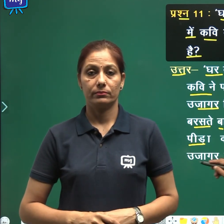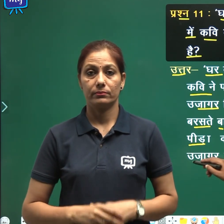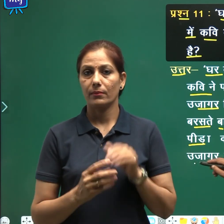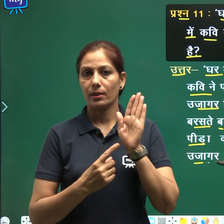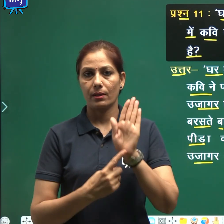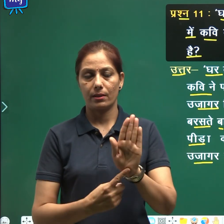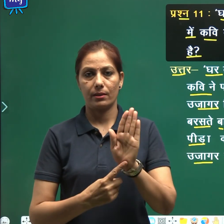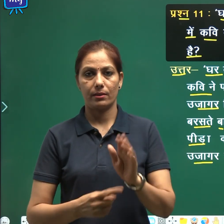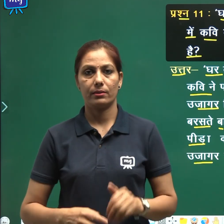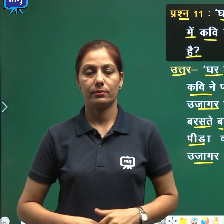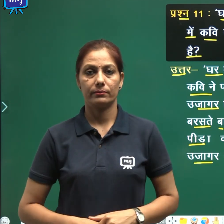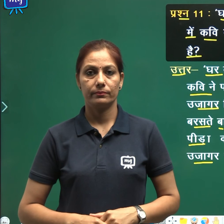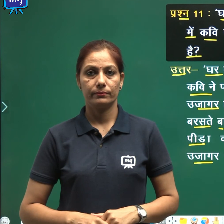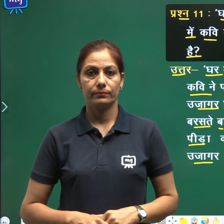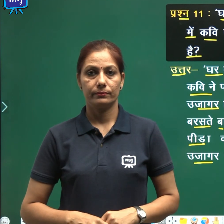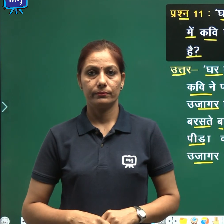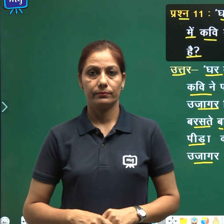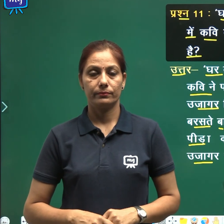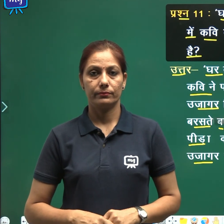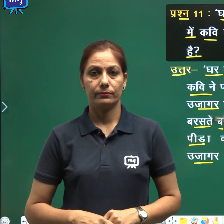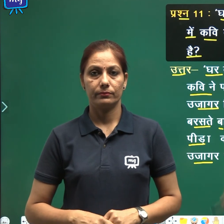उजागर कर जाते हैं।